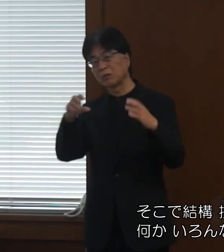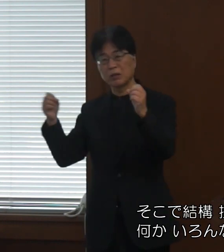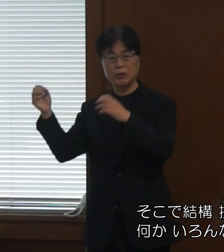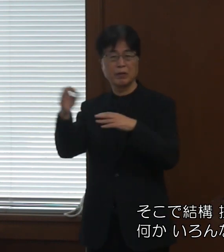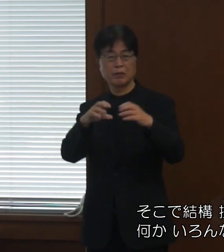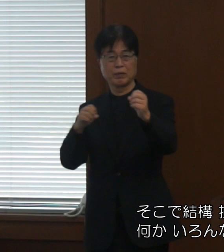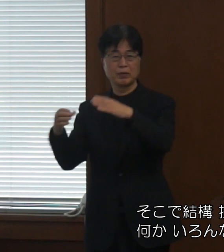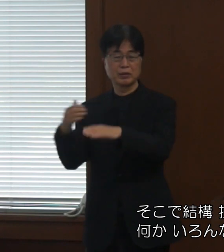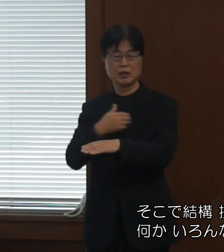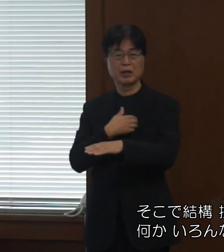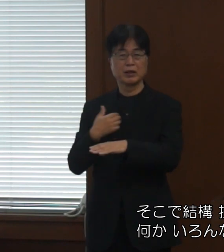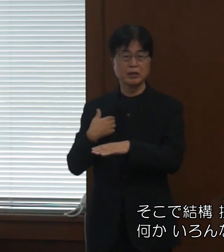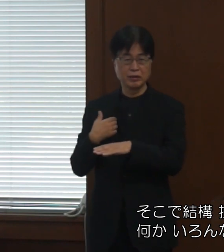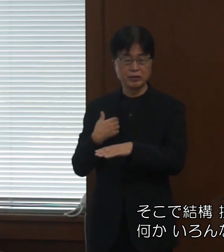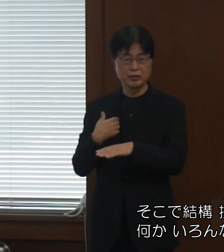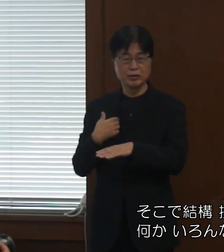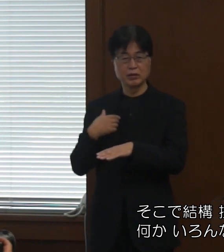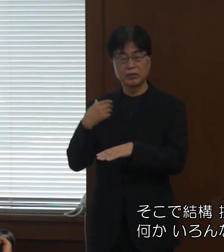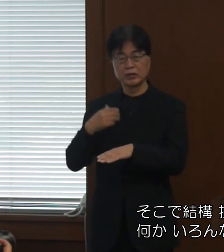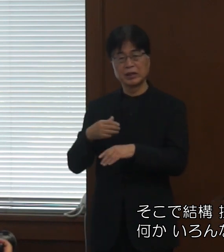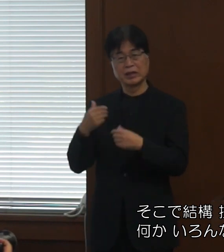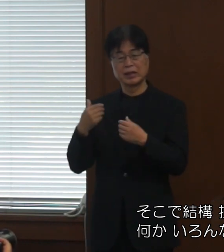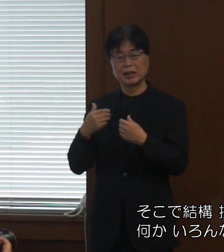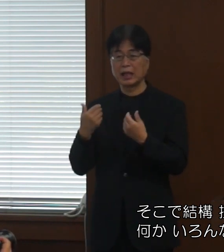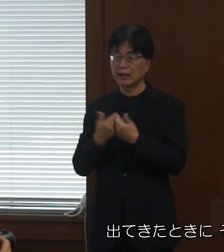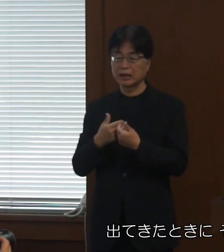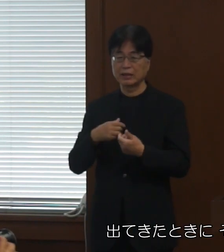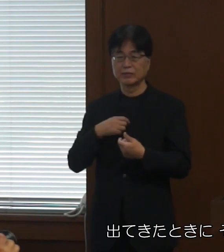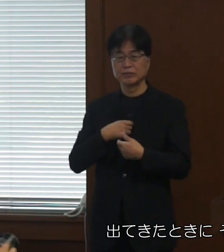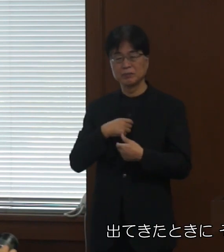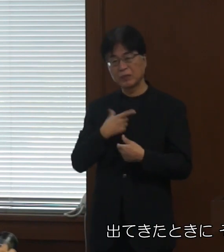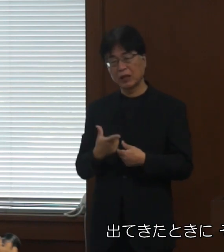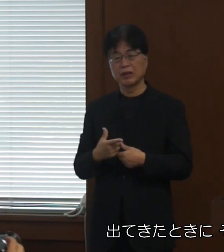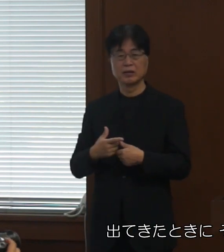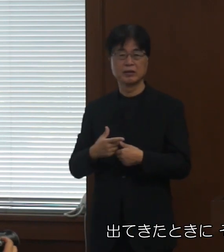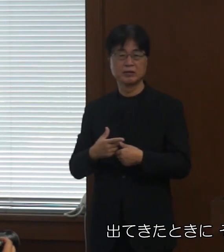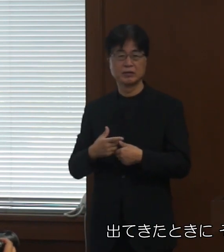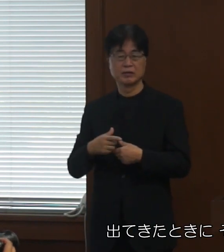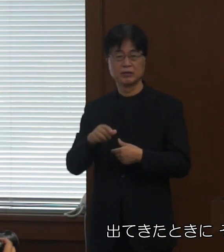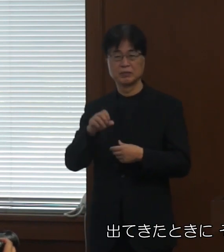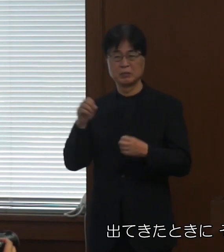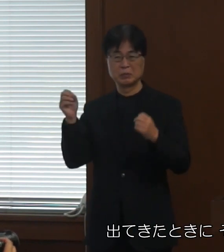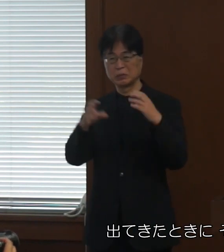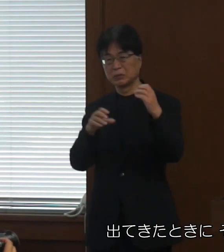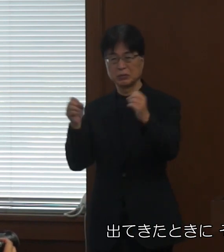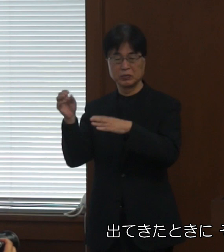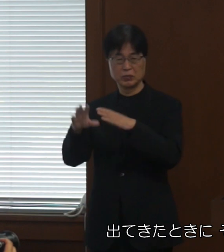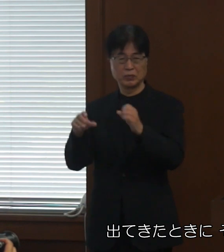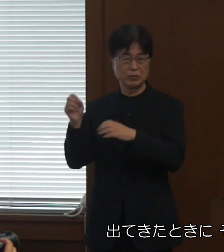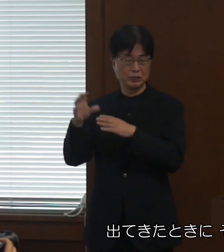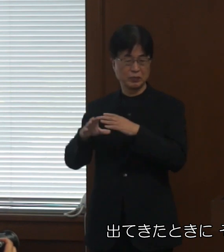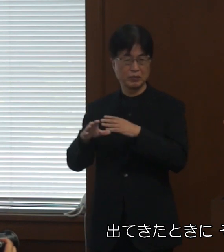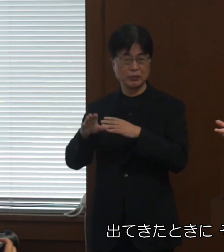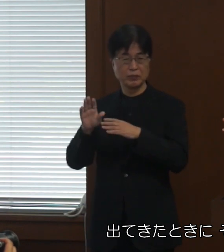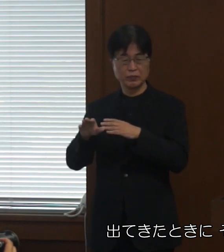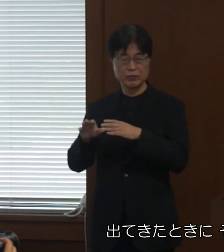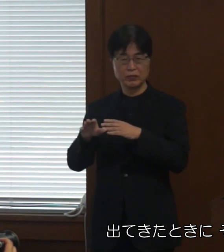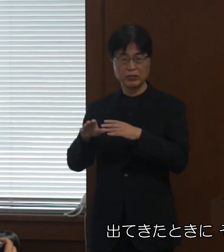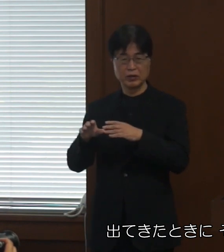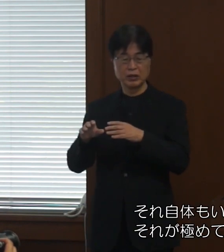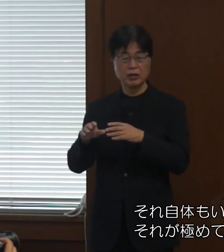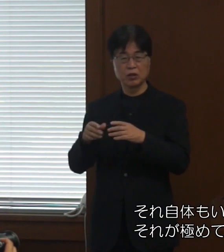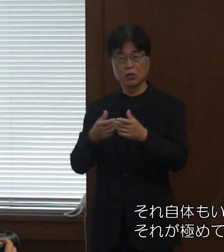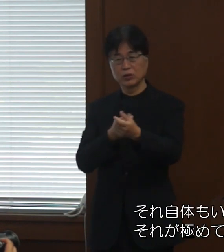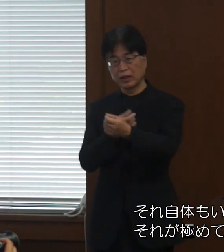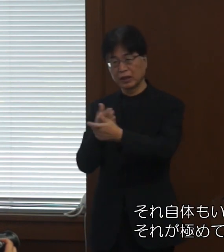ないろんなものに対する意見が出てきた時にそこに対する共有が